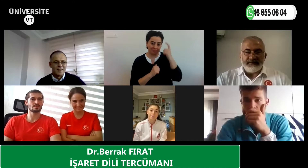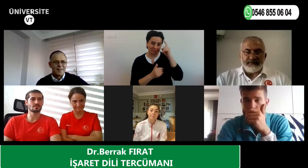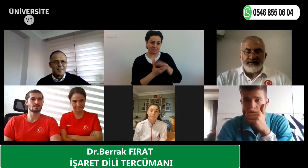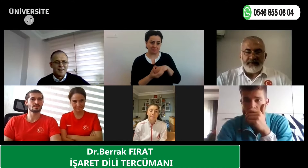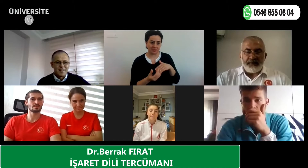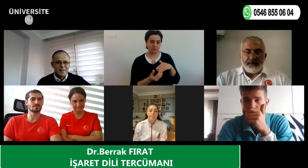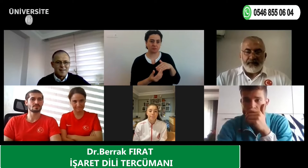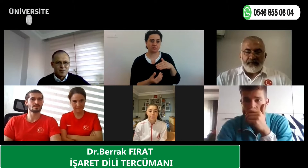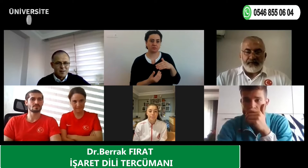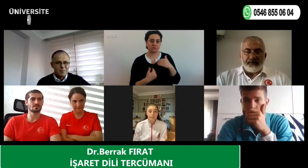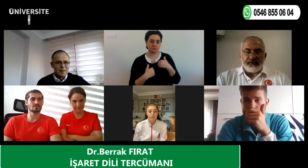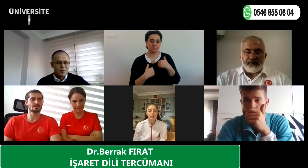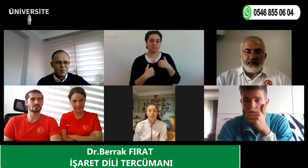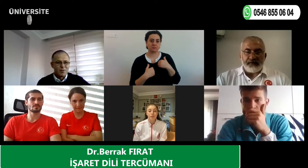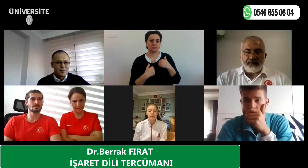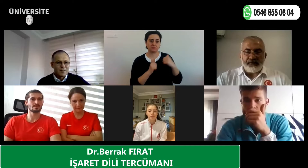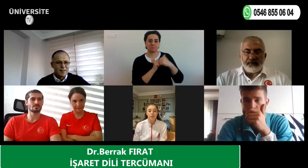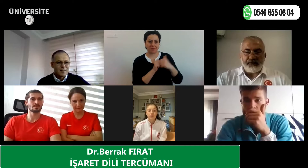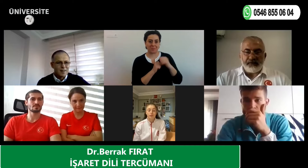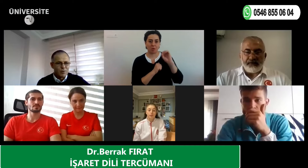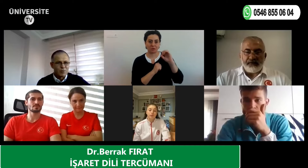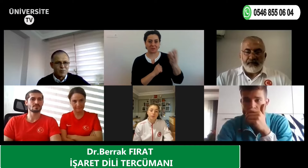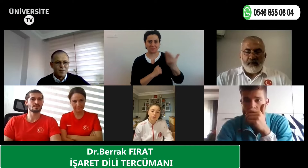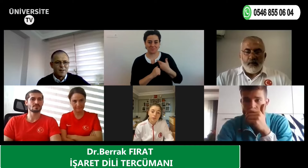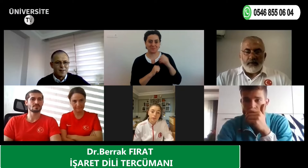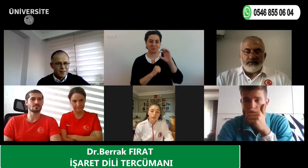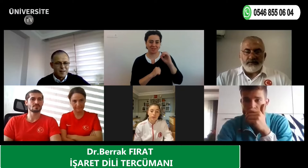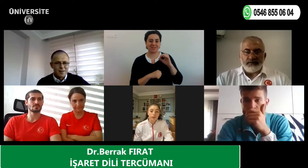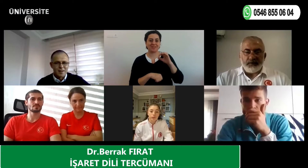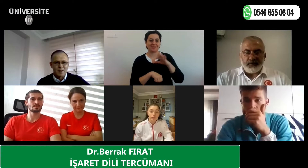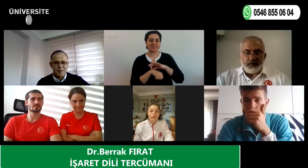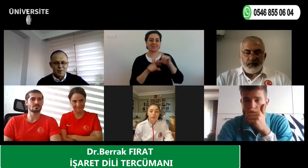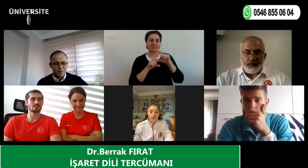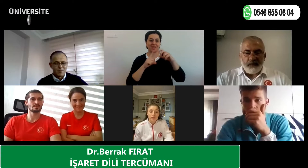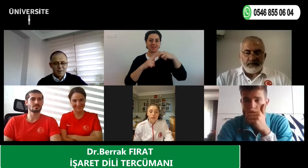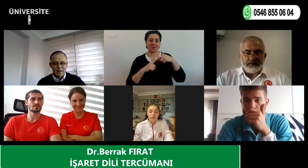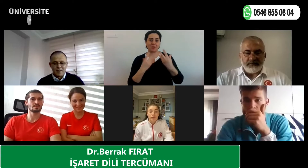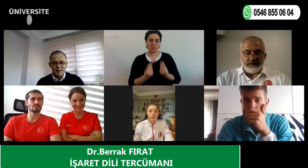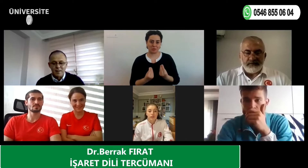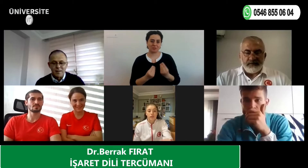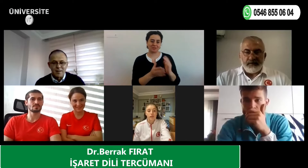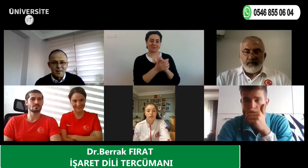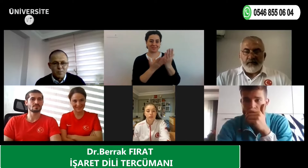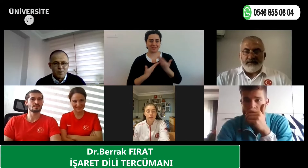Fakültesi'nde. Orada da birlikte olduk. Kendisi de yeni doktor unvanını aldı. Ayrıca da tebrik ediyoruz.